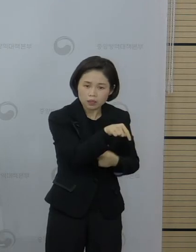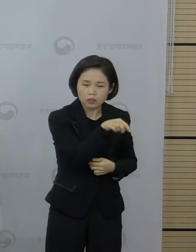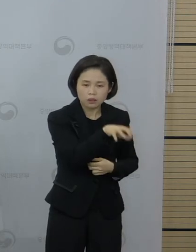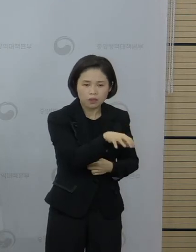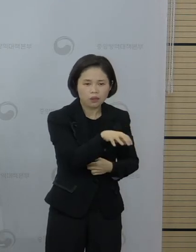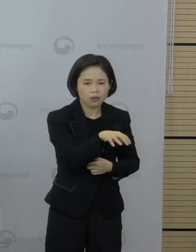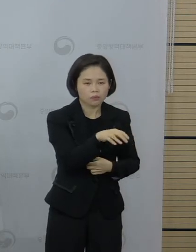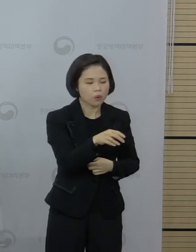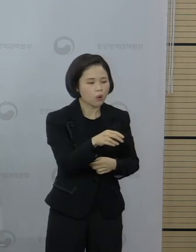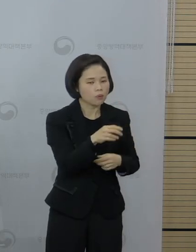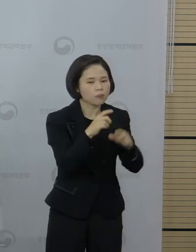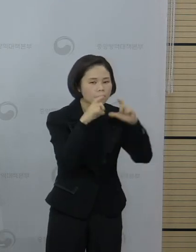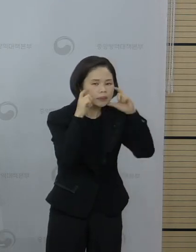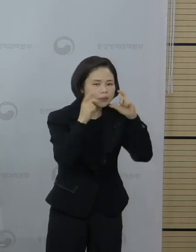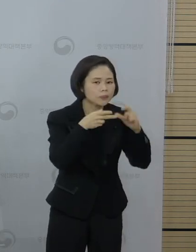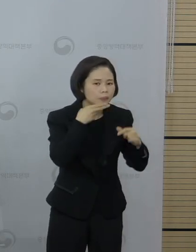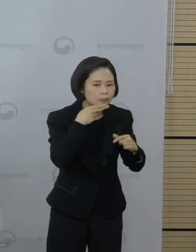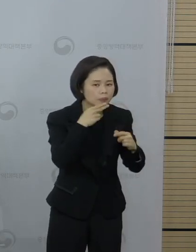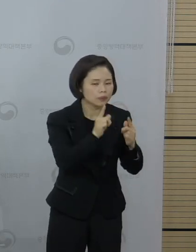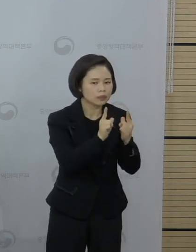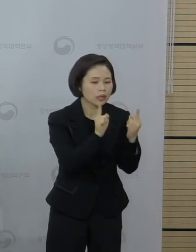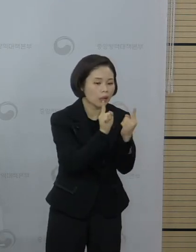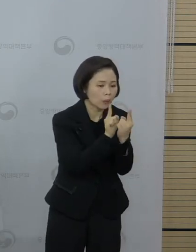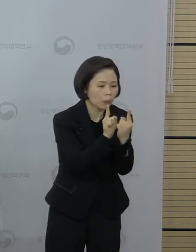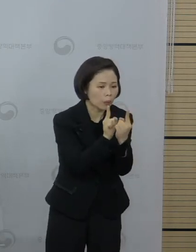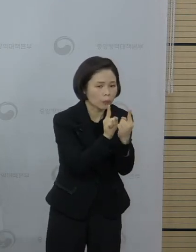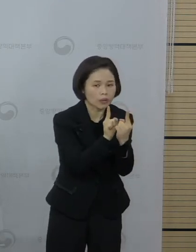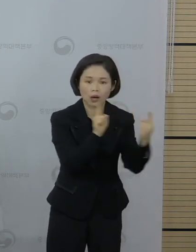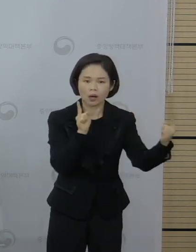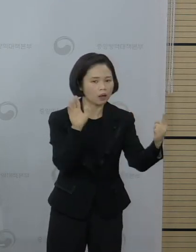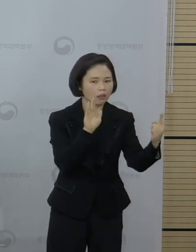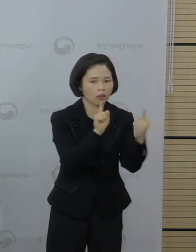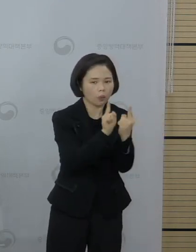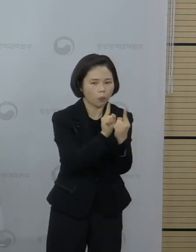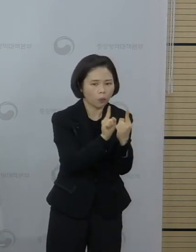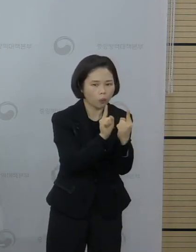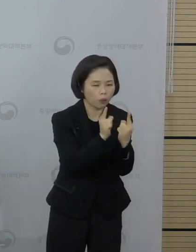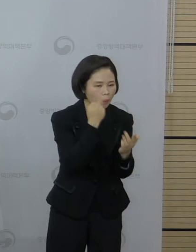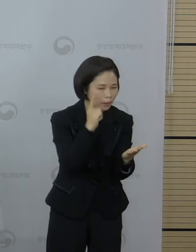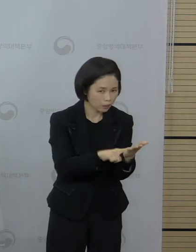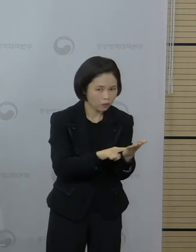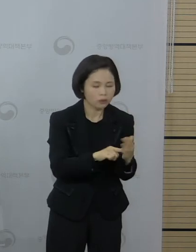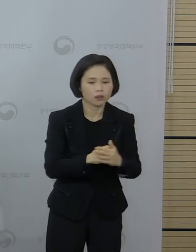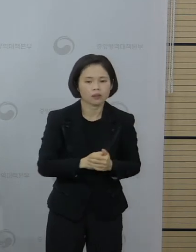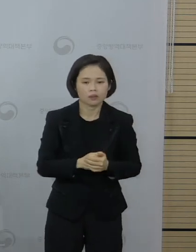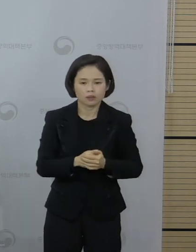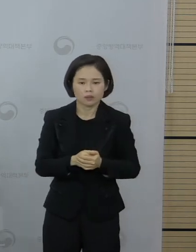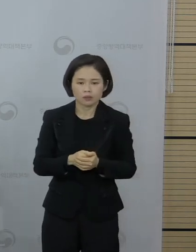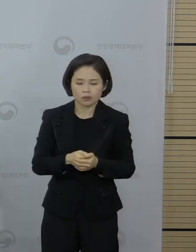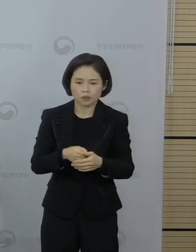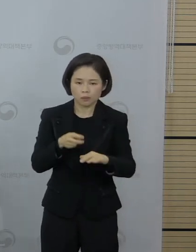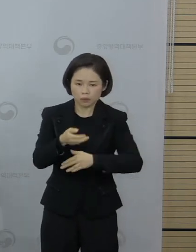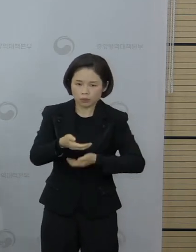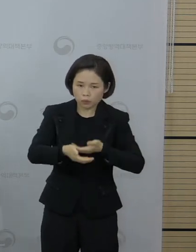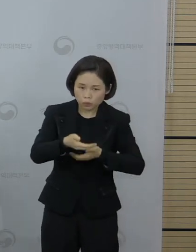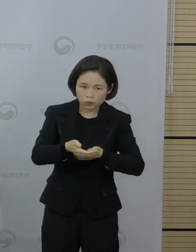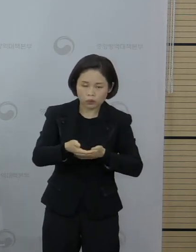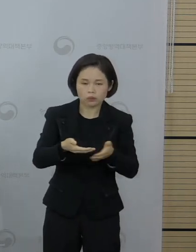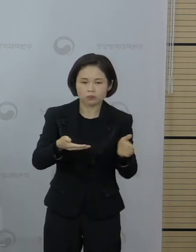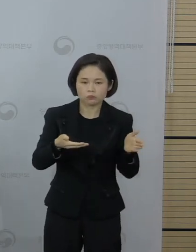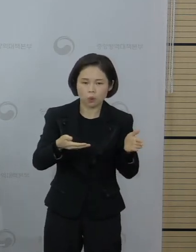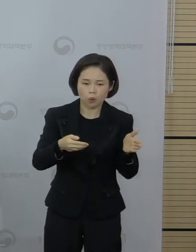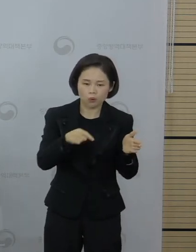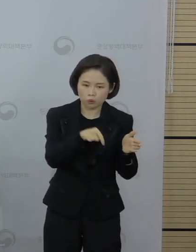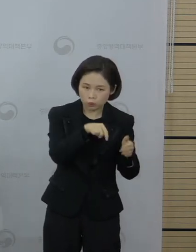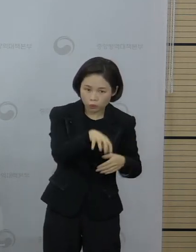착용 미흡과 거리 두기가 부실한 것도 지적이 되었고, 고속도로 휴게소의 경우